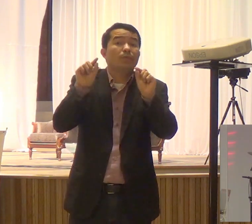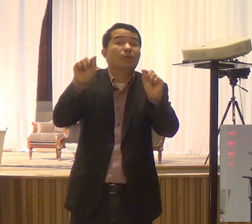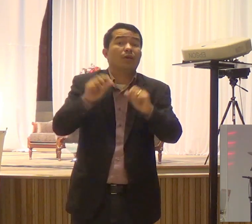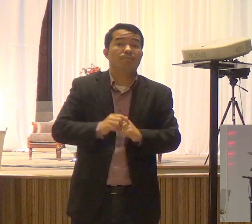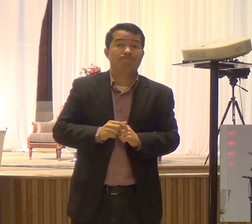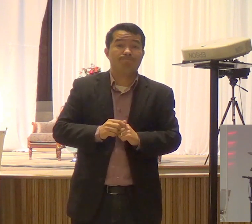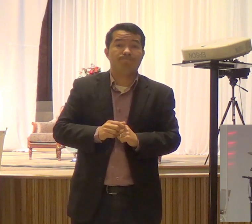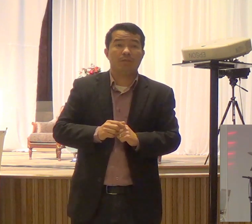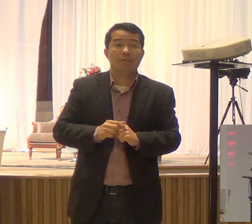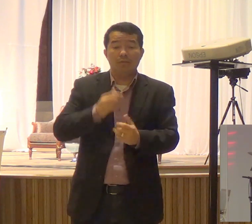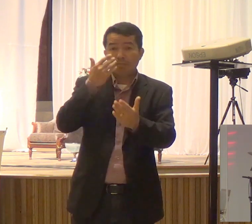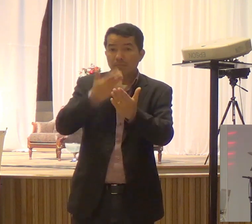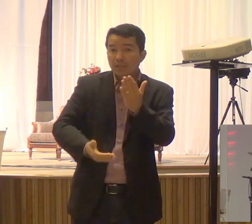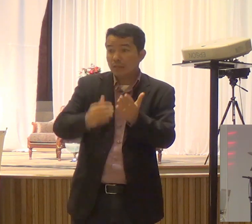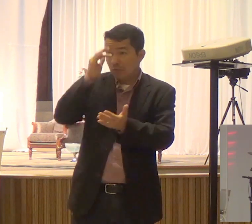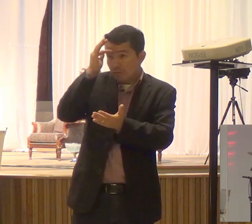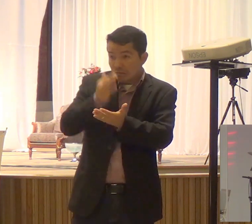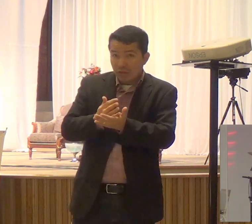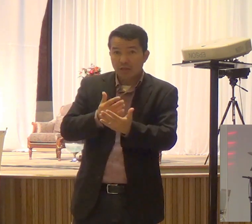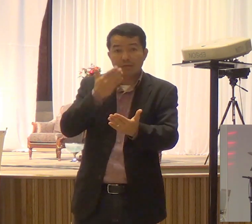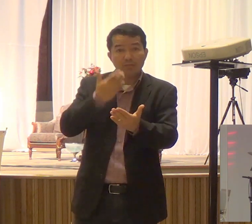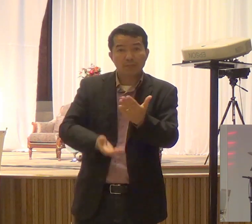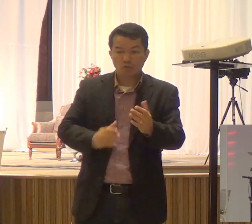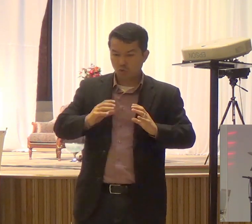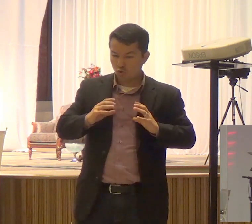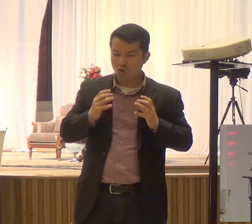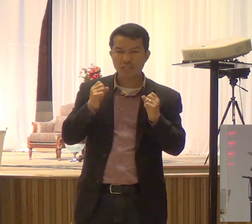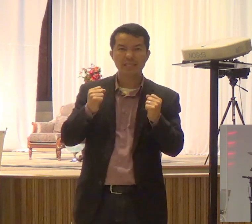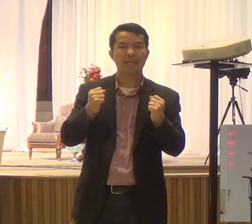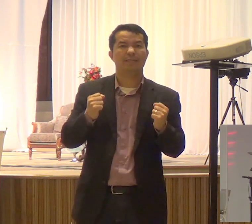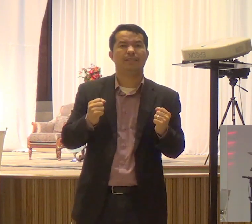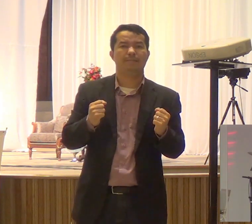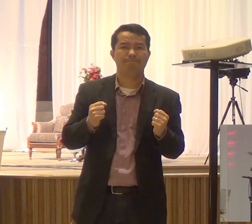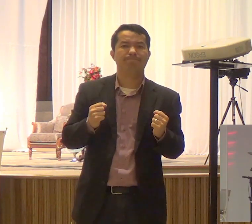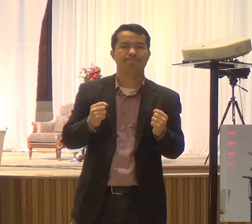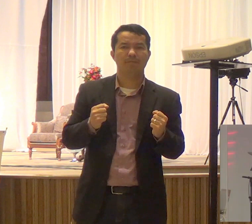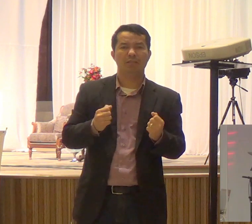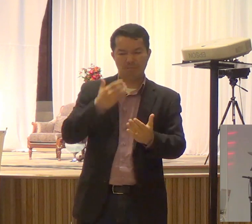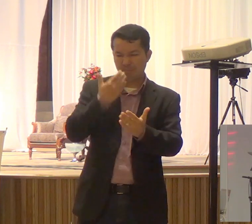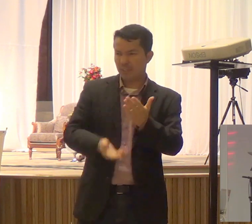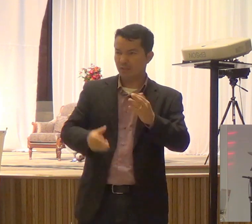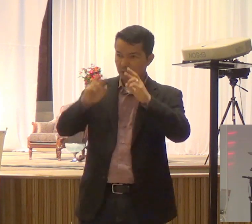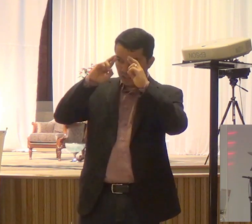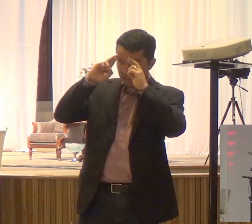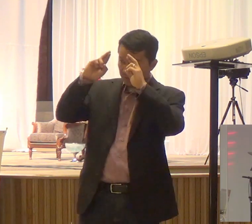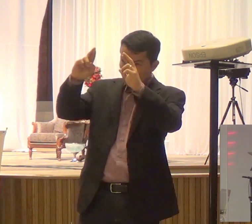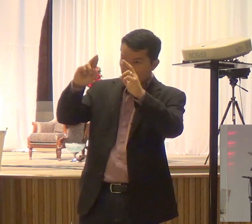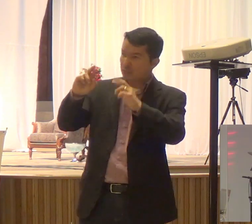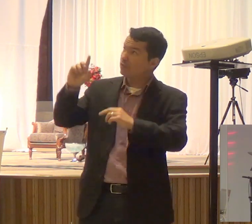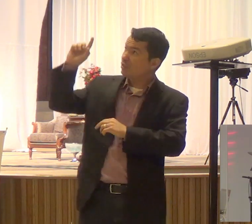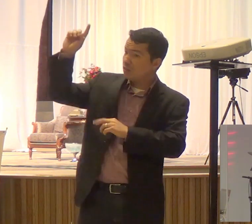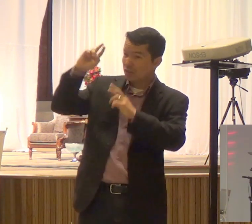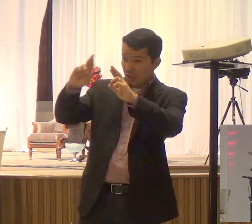perdeu a autoridade. perdeu o respeito, perdeu